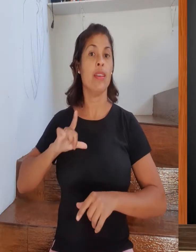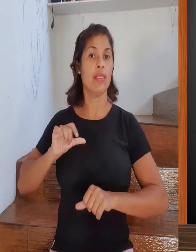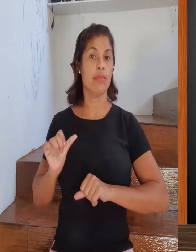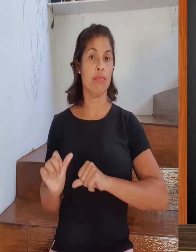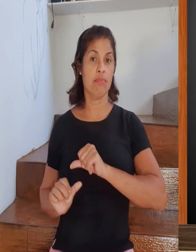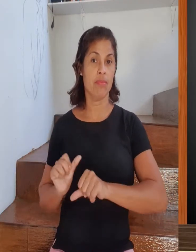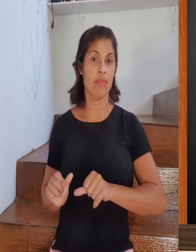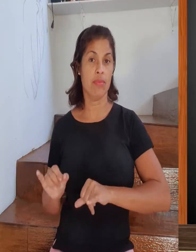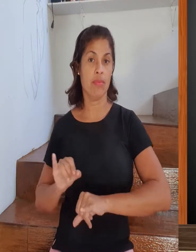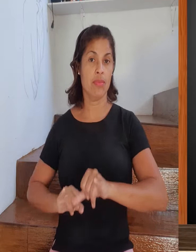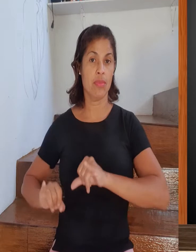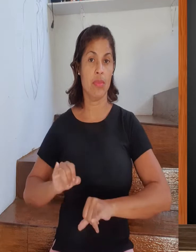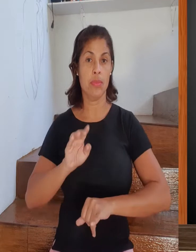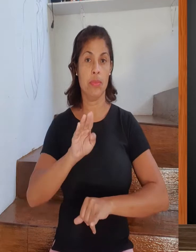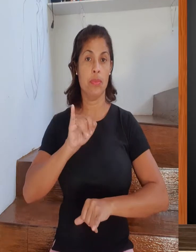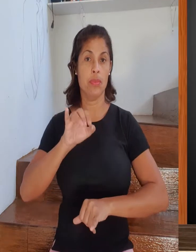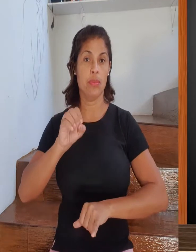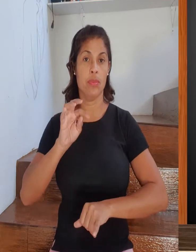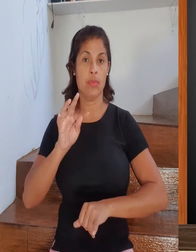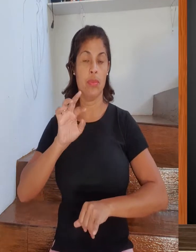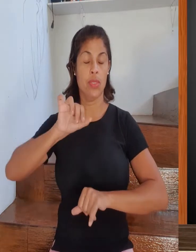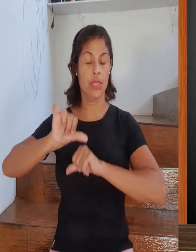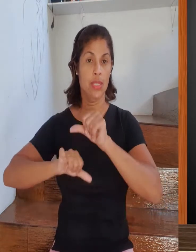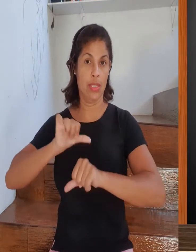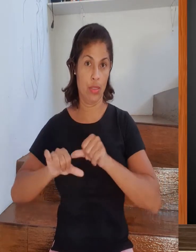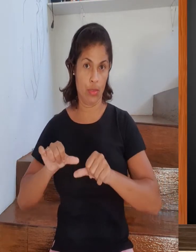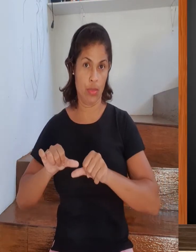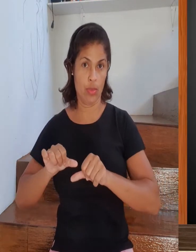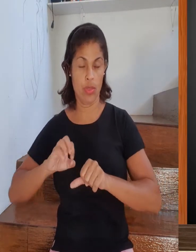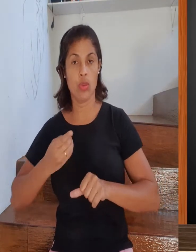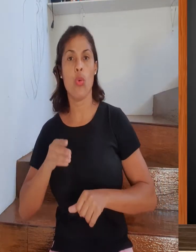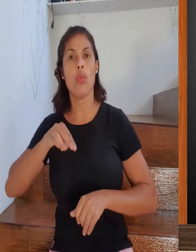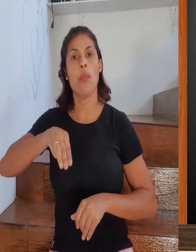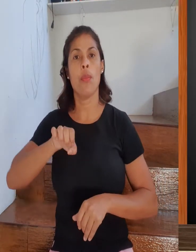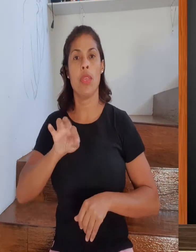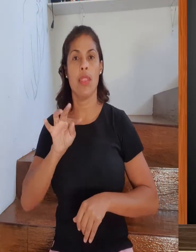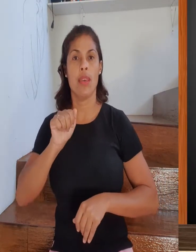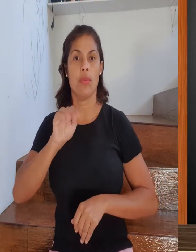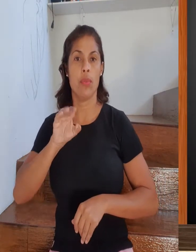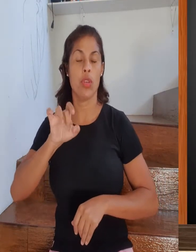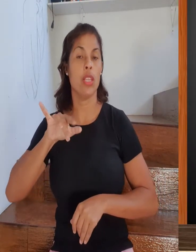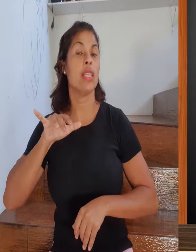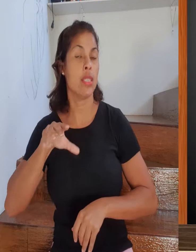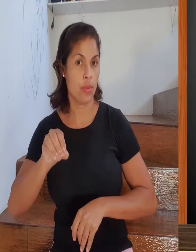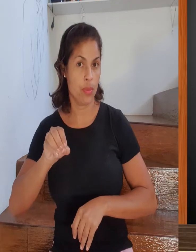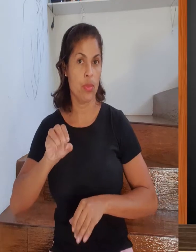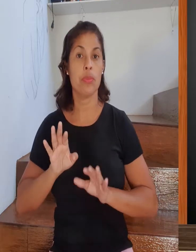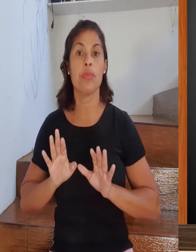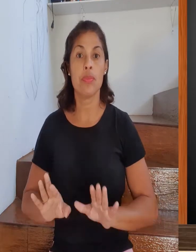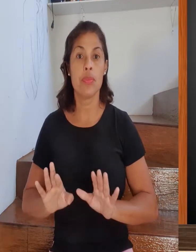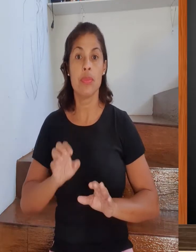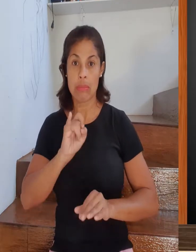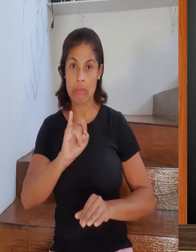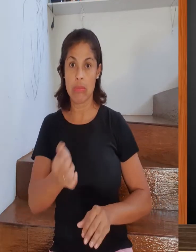ela sofre um processo que nós vamos chamar de biotransformação, ou metabolismo. É interessante